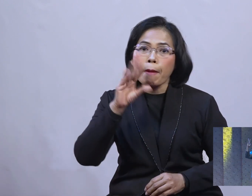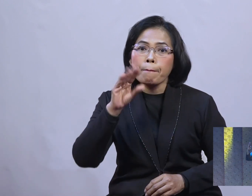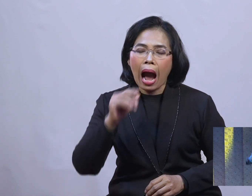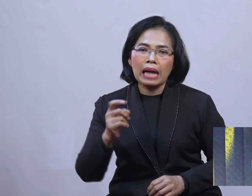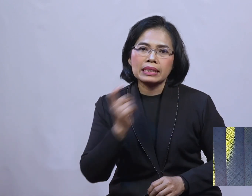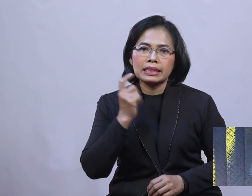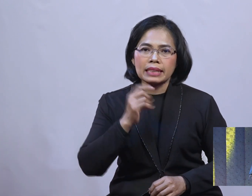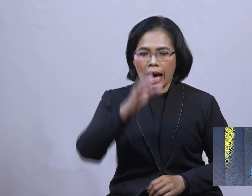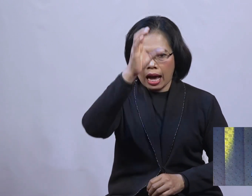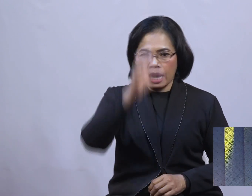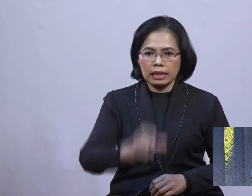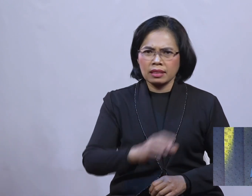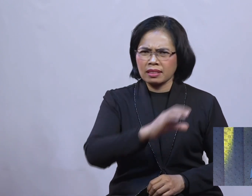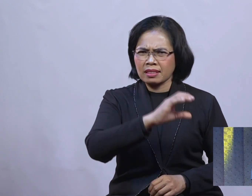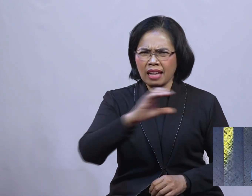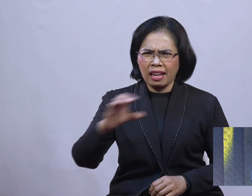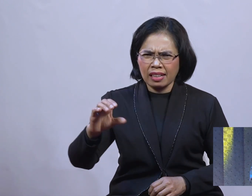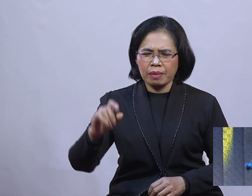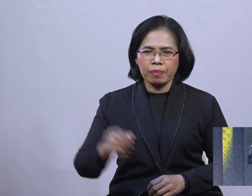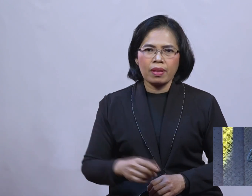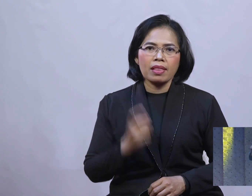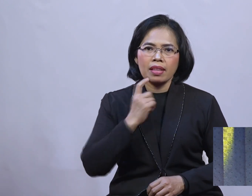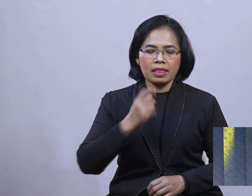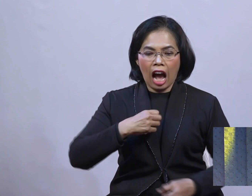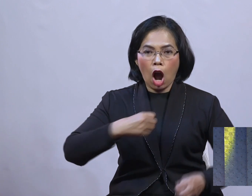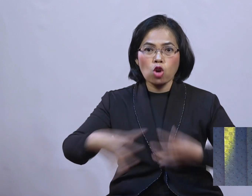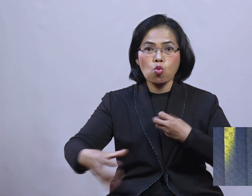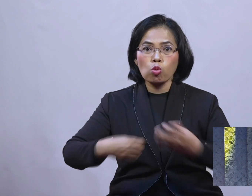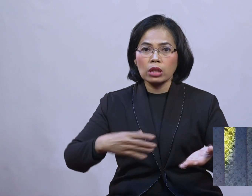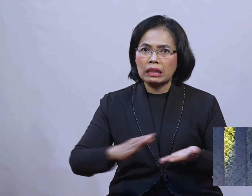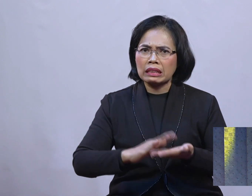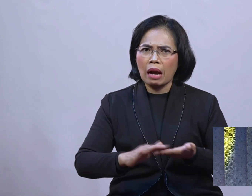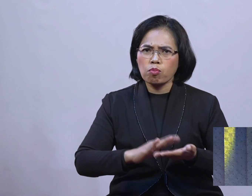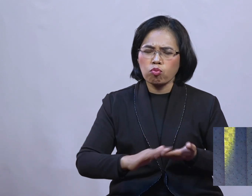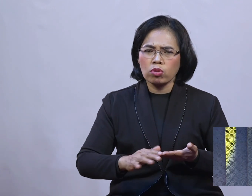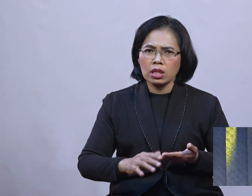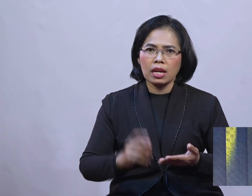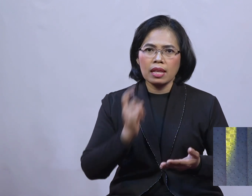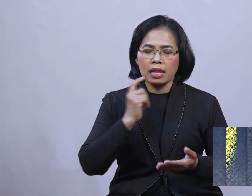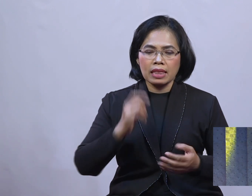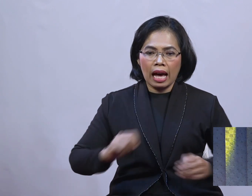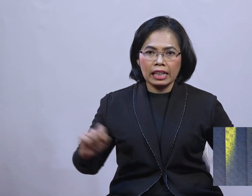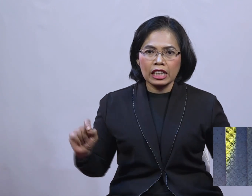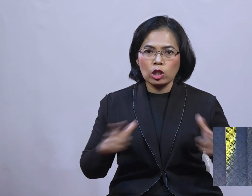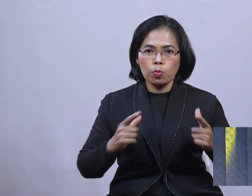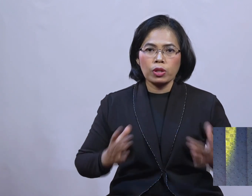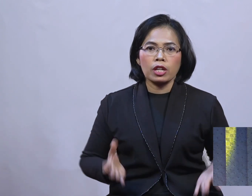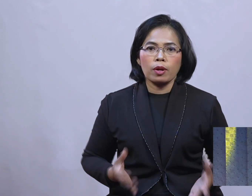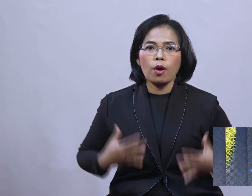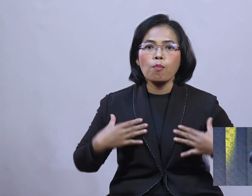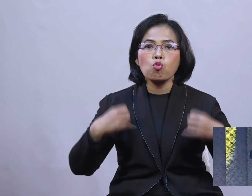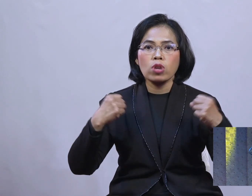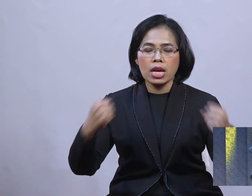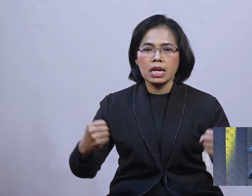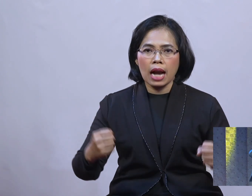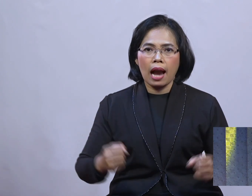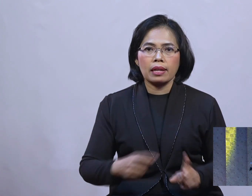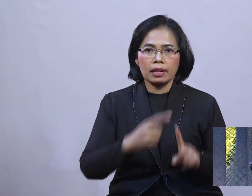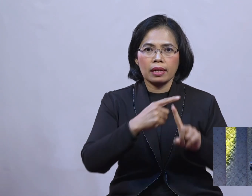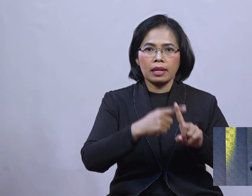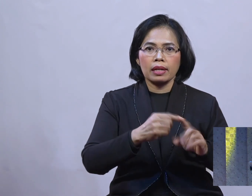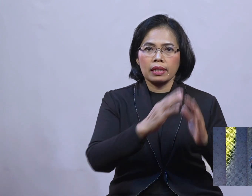gereja membahas tentang dosa yang diampuni gereja membahas tentang hidup yang dipulihkan dan gereja membahas